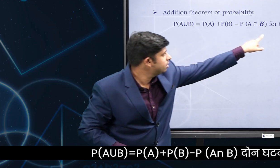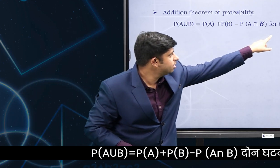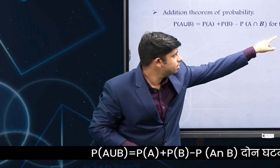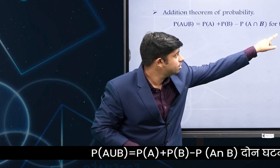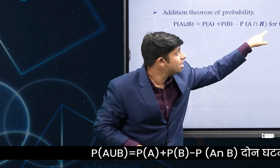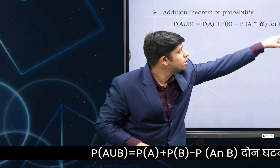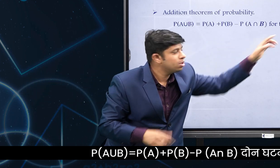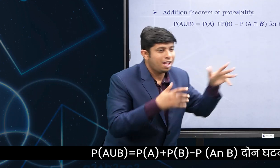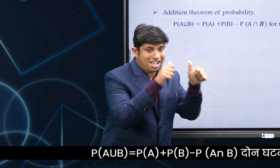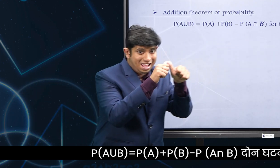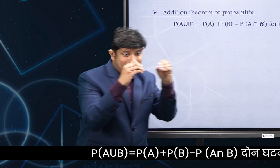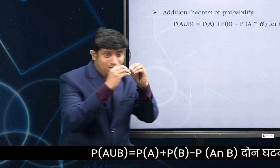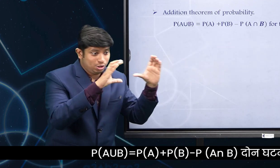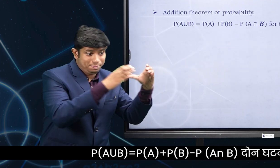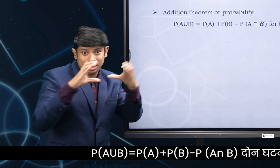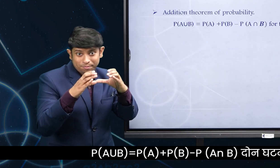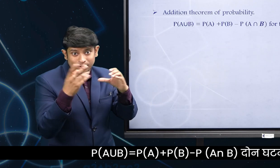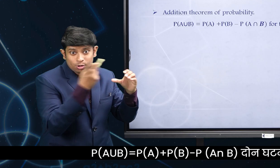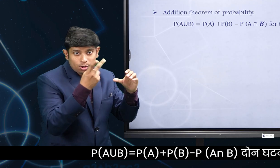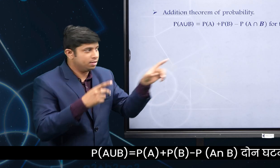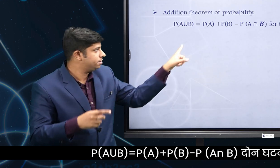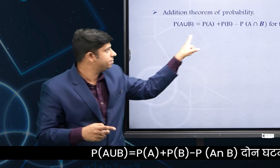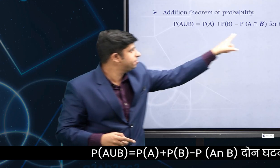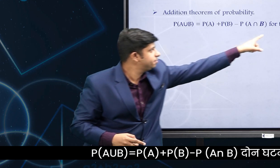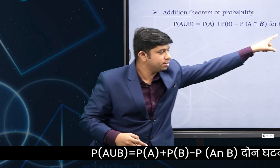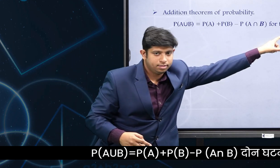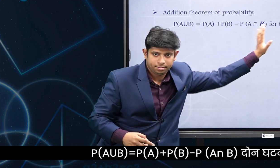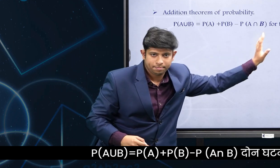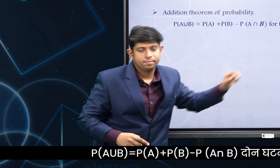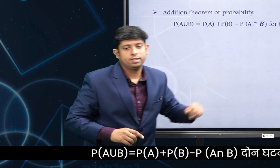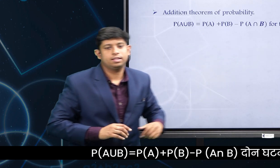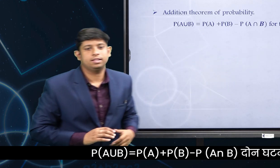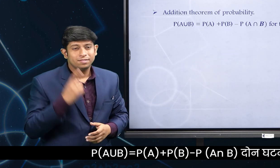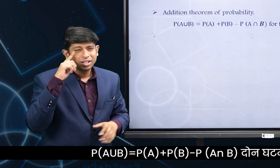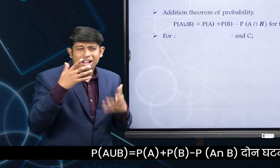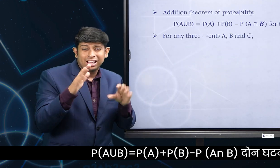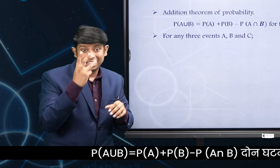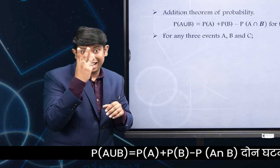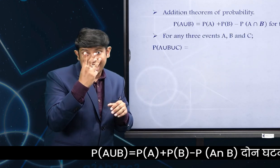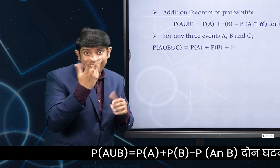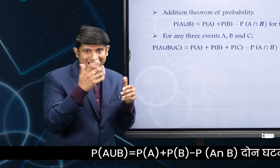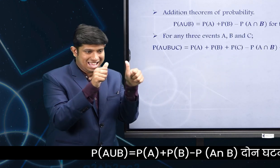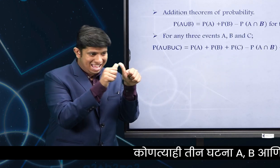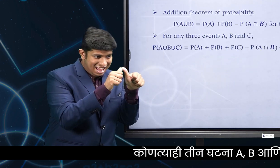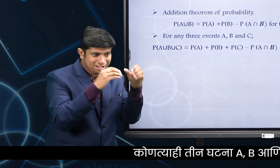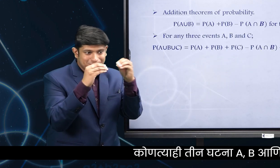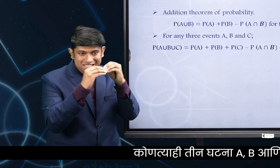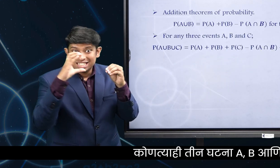बी वजा पी कंसामध्ये ए एन बी. 2 घटना ए बी साठी कोणत्याही 3 घटना